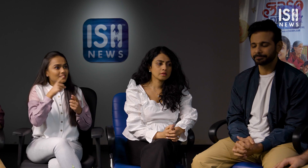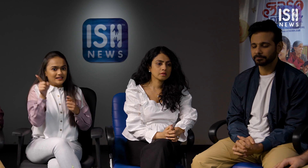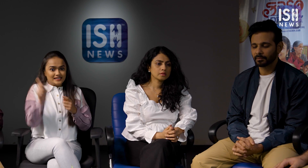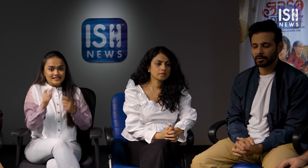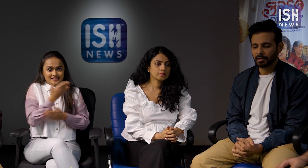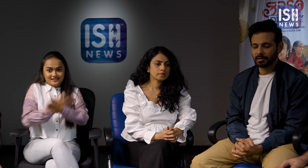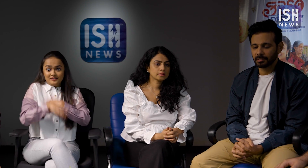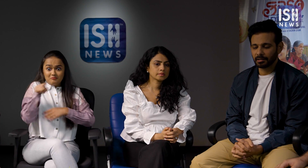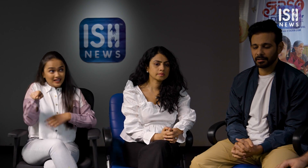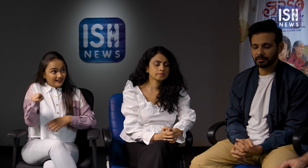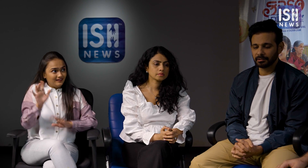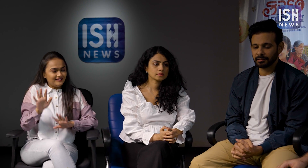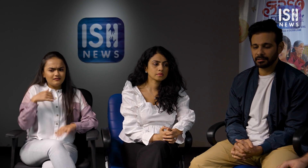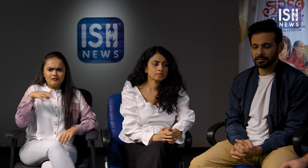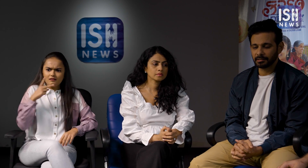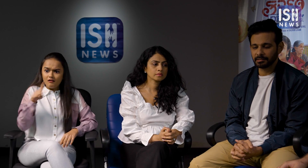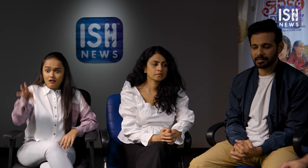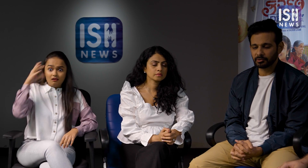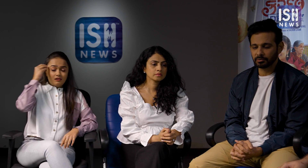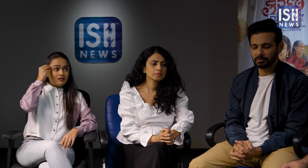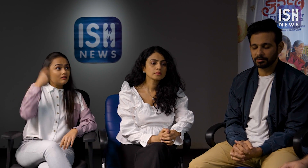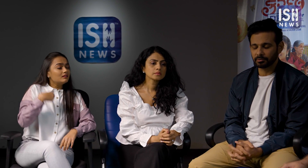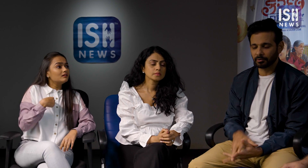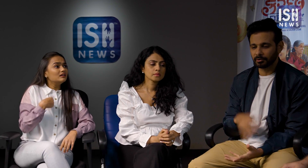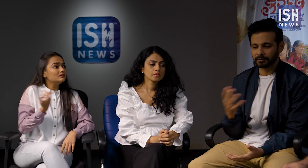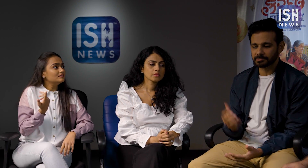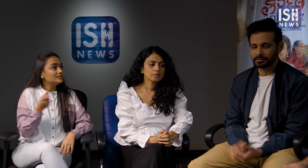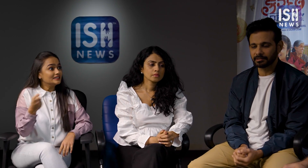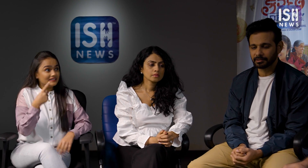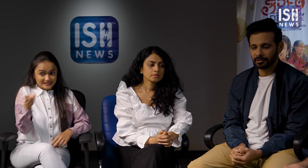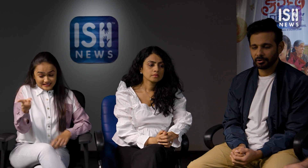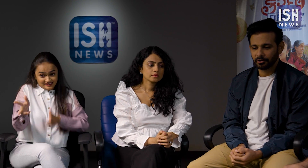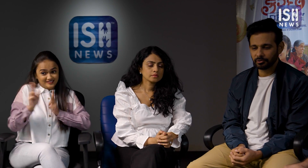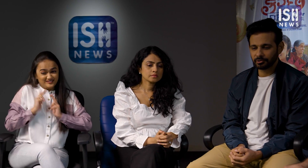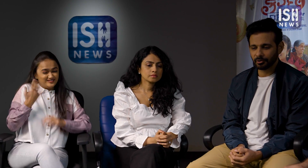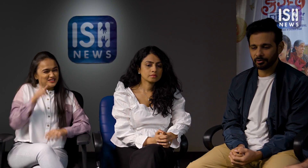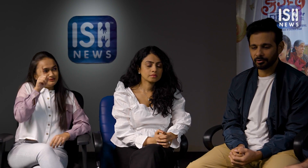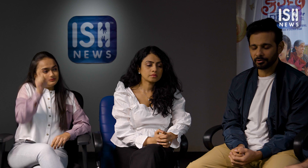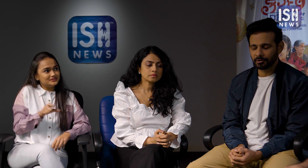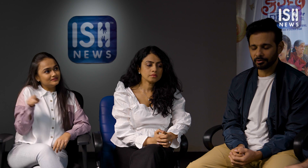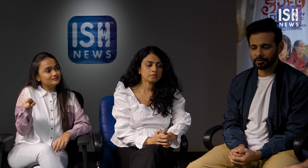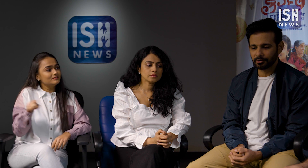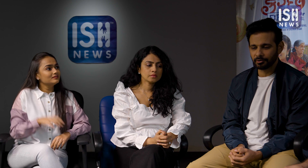सीखी है. He said to all of us that